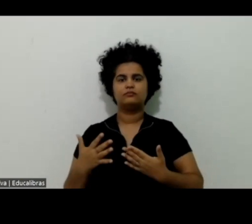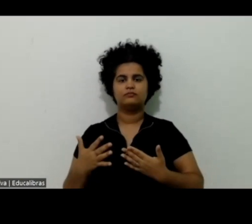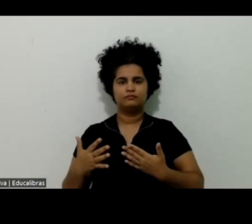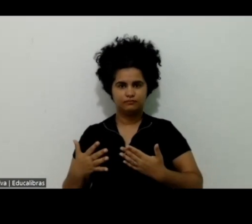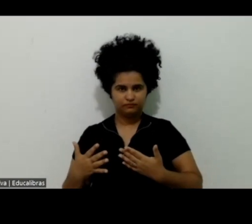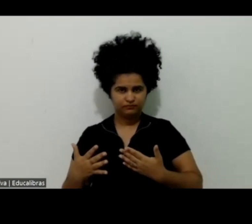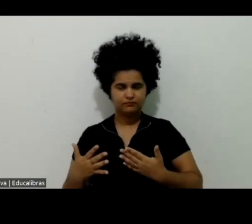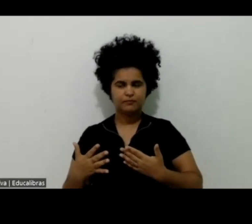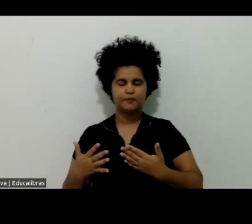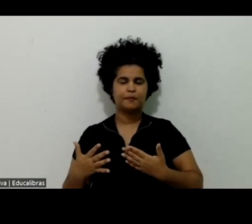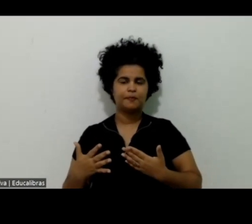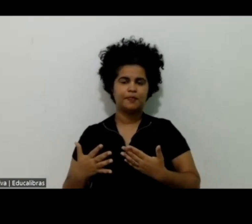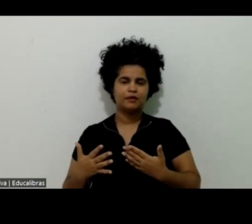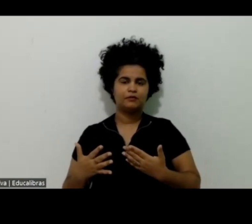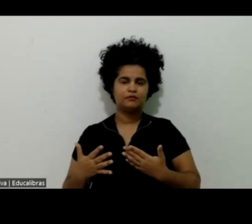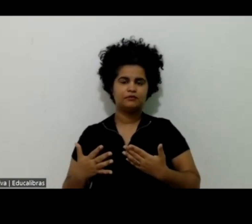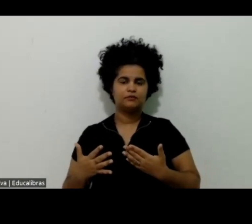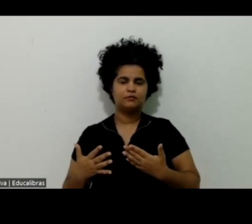pela, enfim,